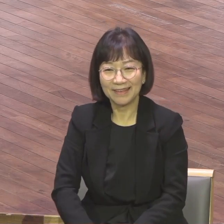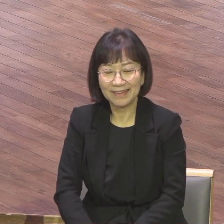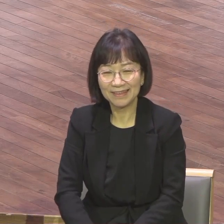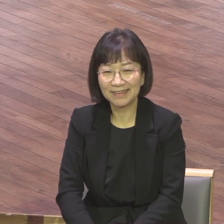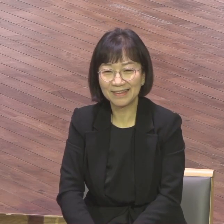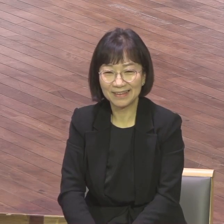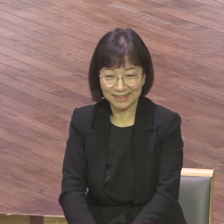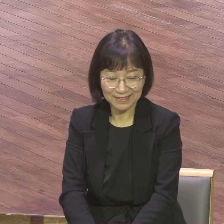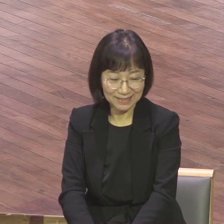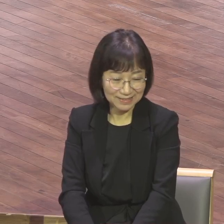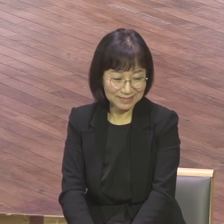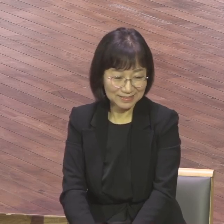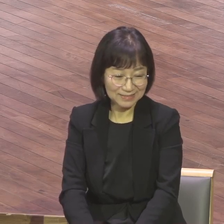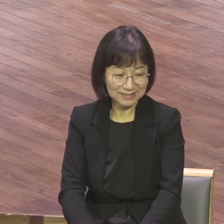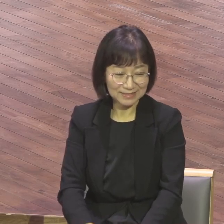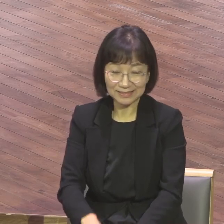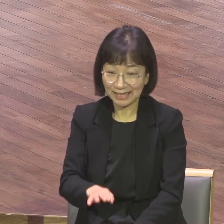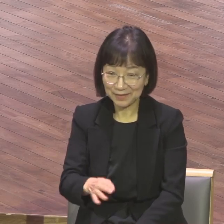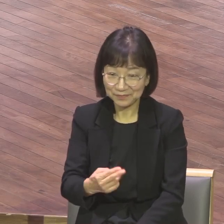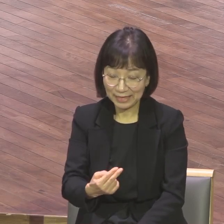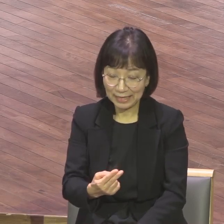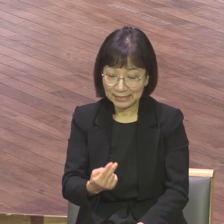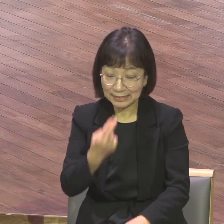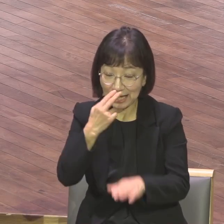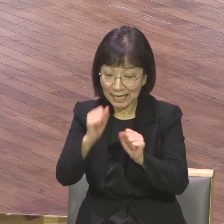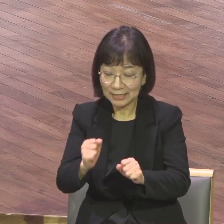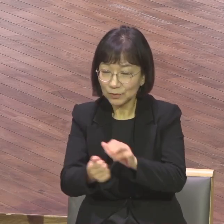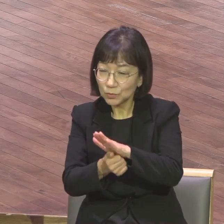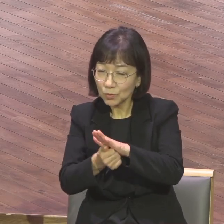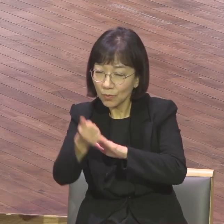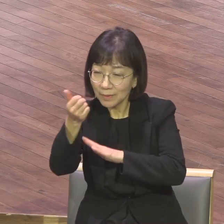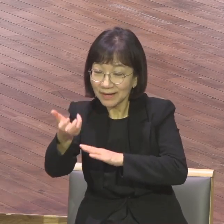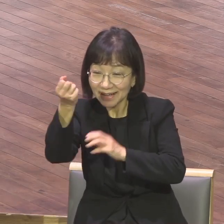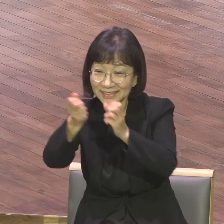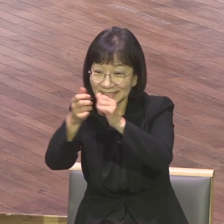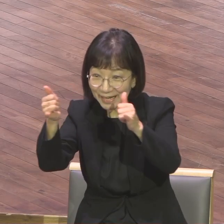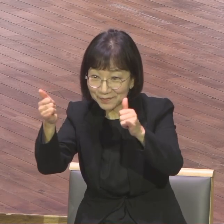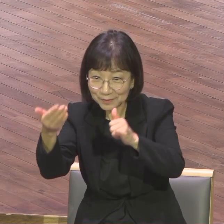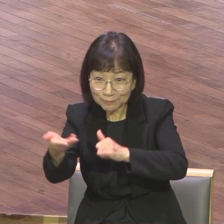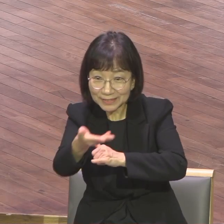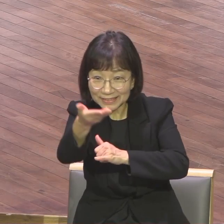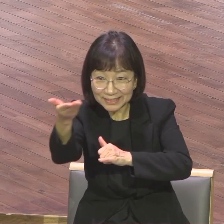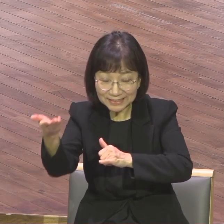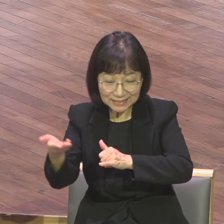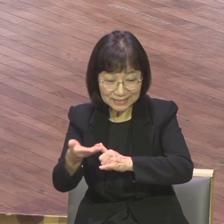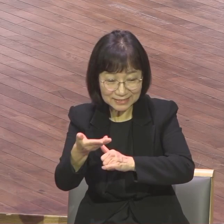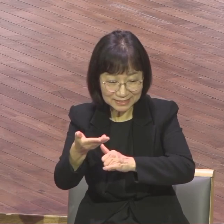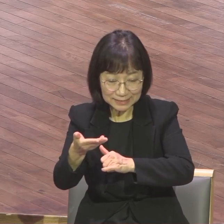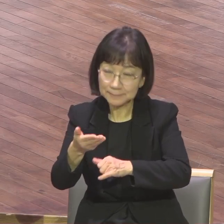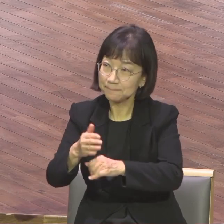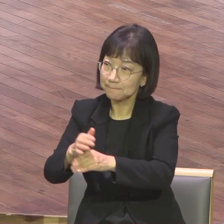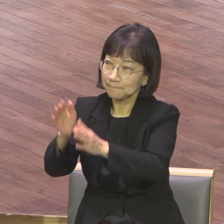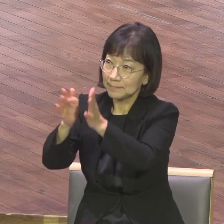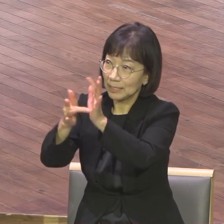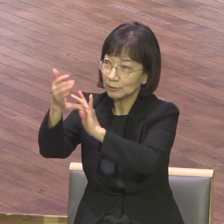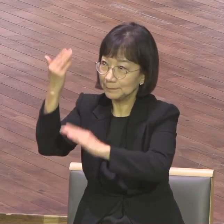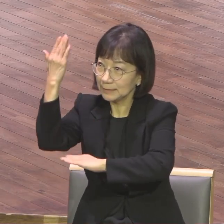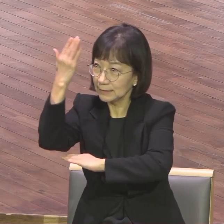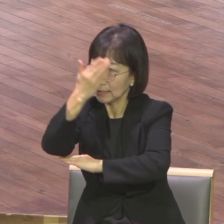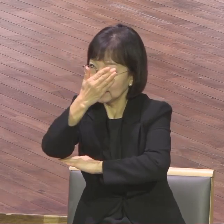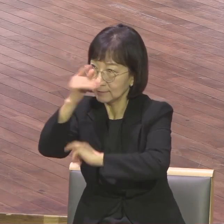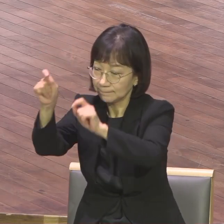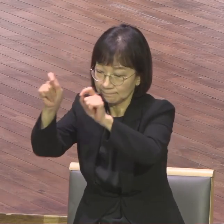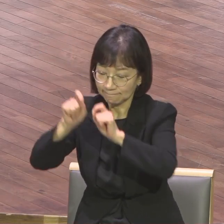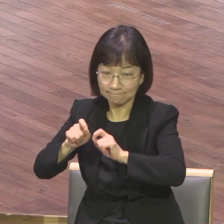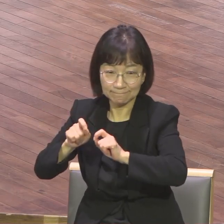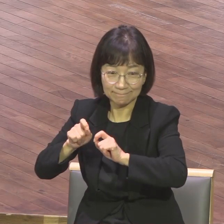그 특권을 가지고 어떤 삶을 살아야 되느냐라고 밝혀왔는데, 예수님이 깨끗하신 것 같이 자신을 깨끗하게